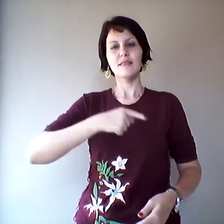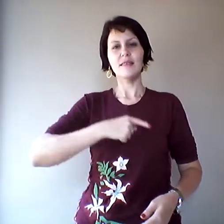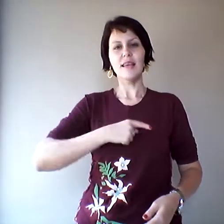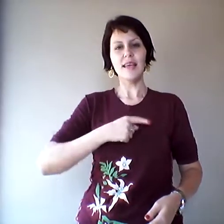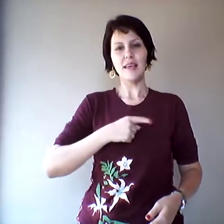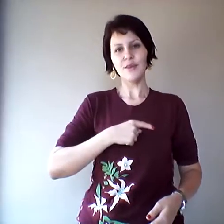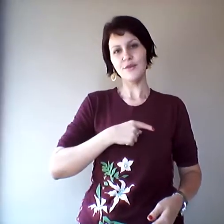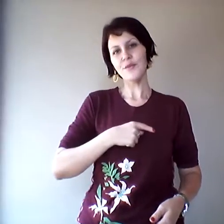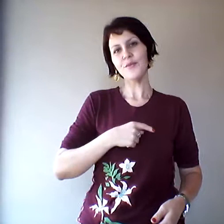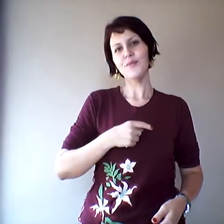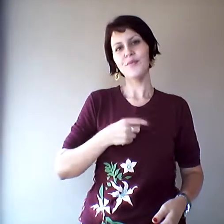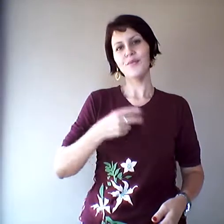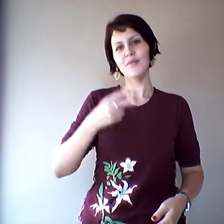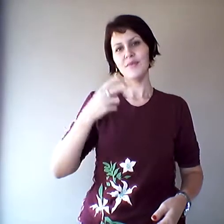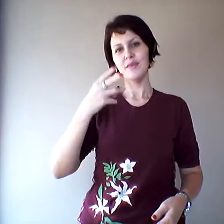Tenho